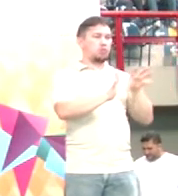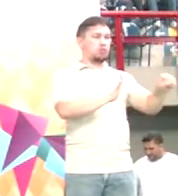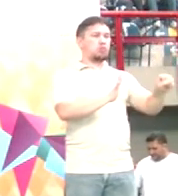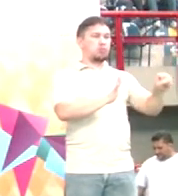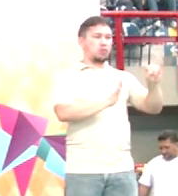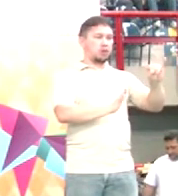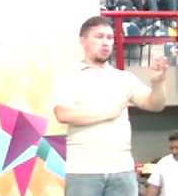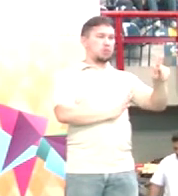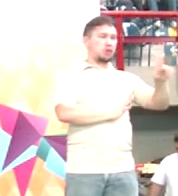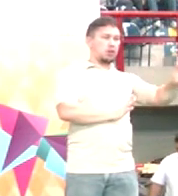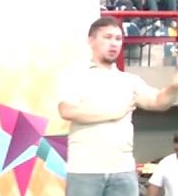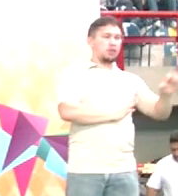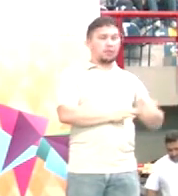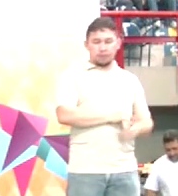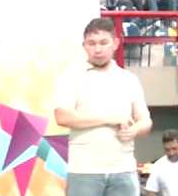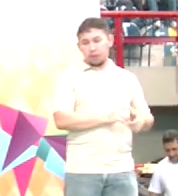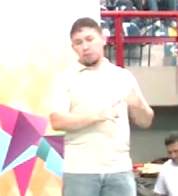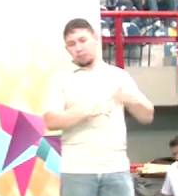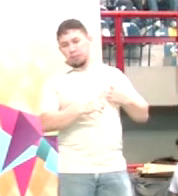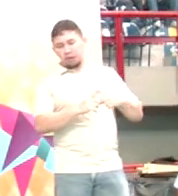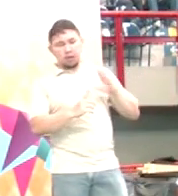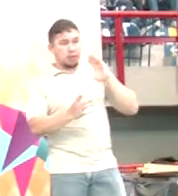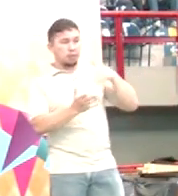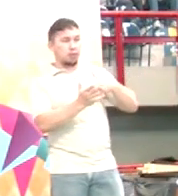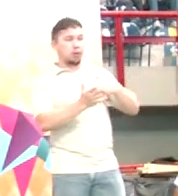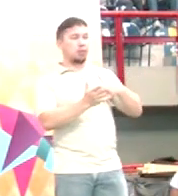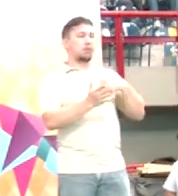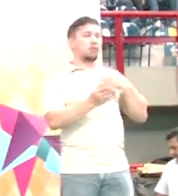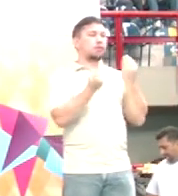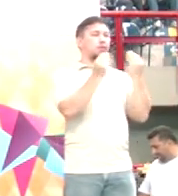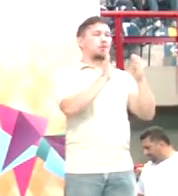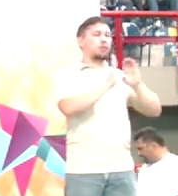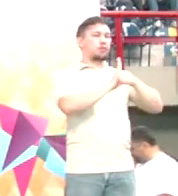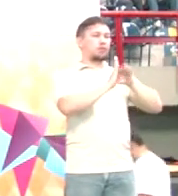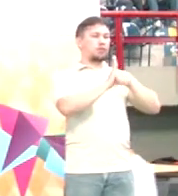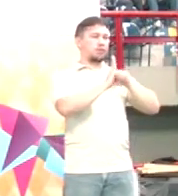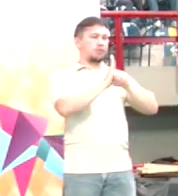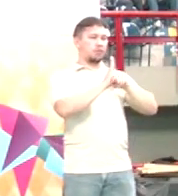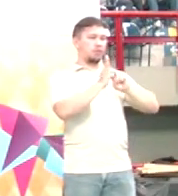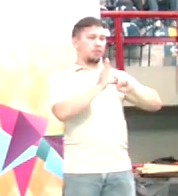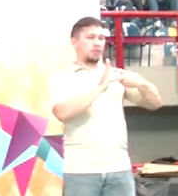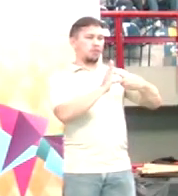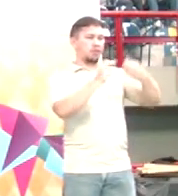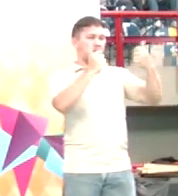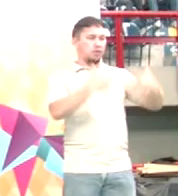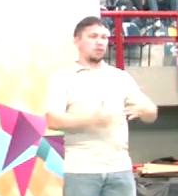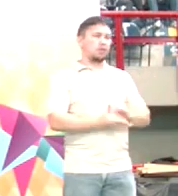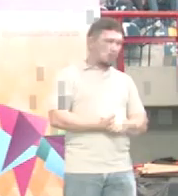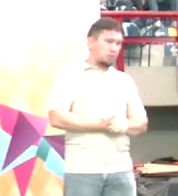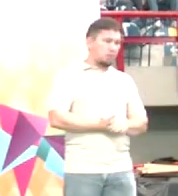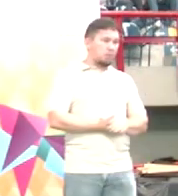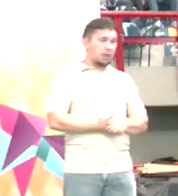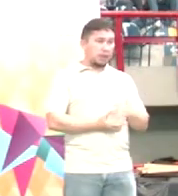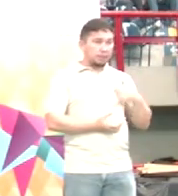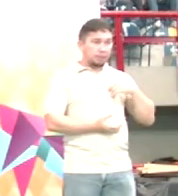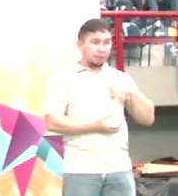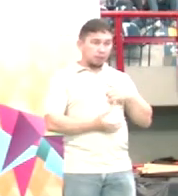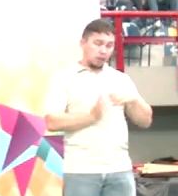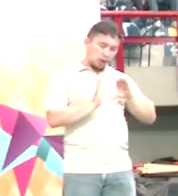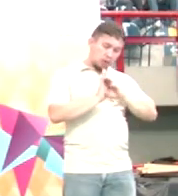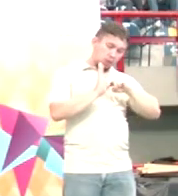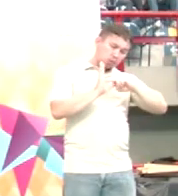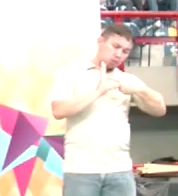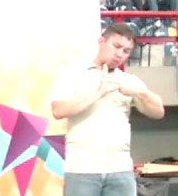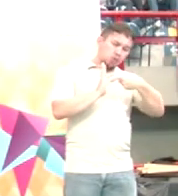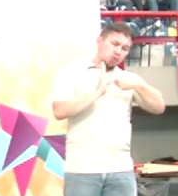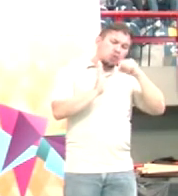você tirou aquele dado? Por fim, a definição. Definição é um conceito. Você vai dizer